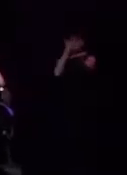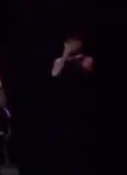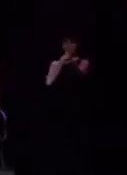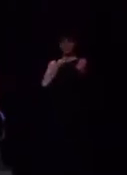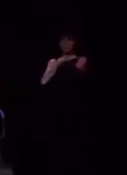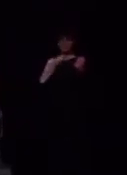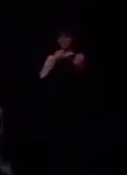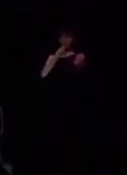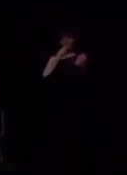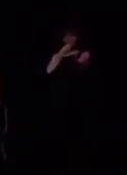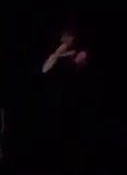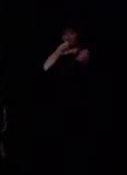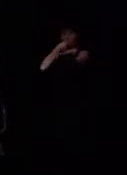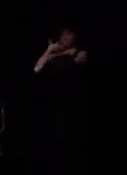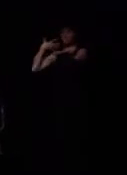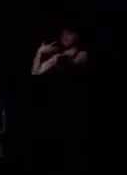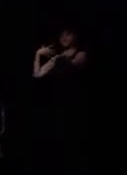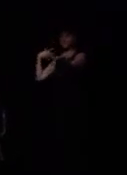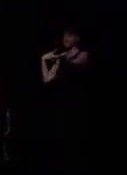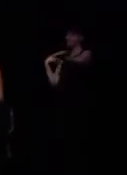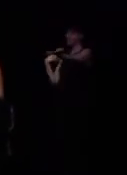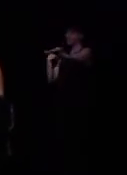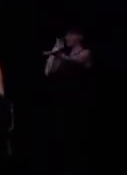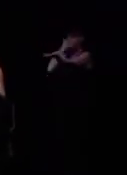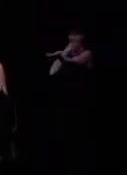la belleza.